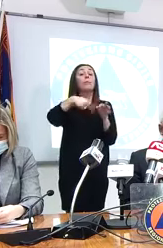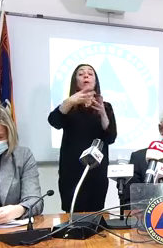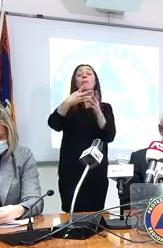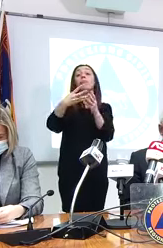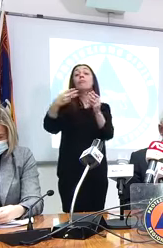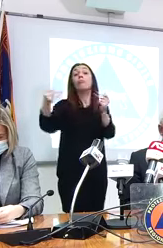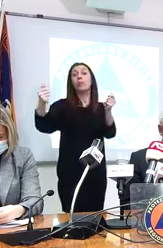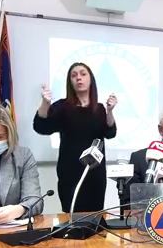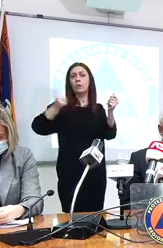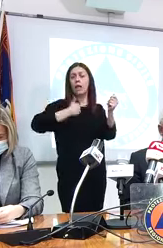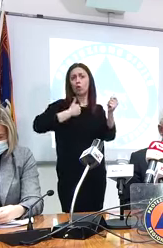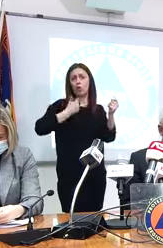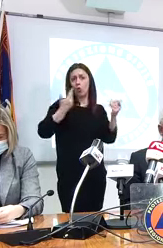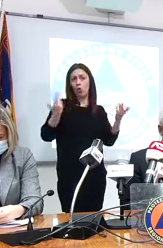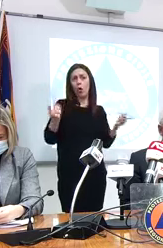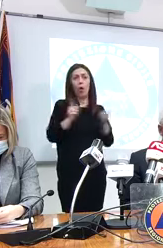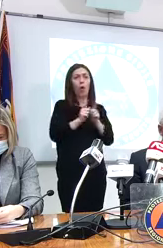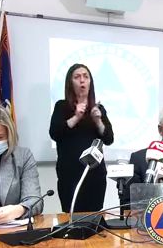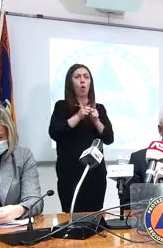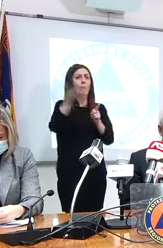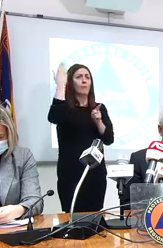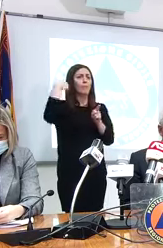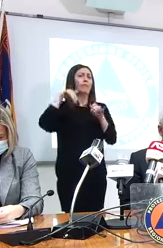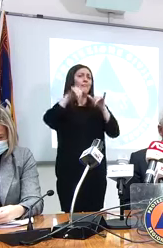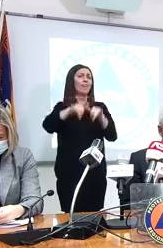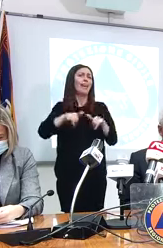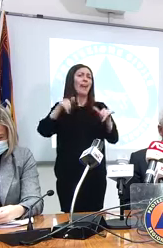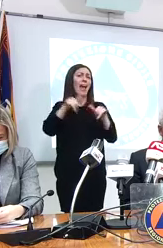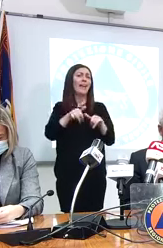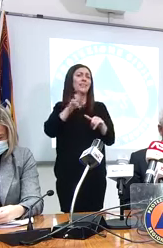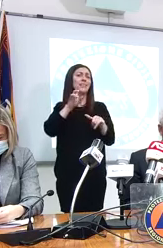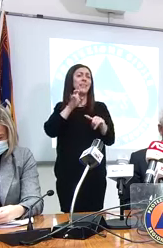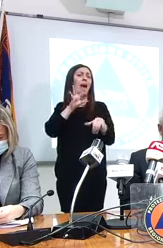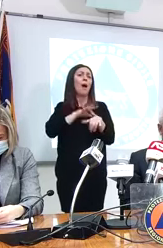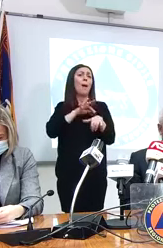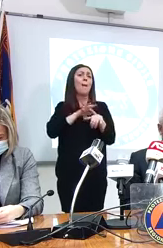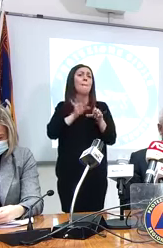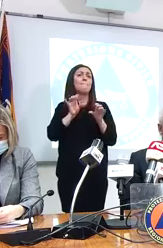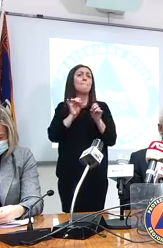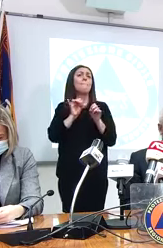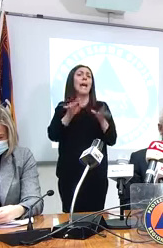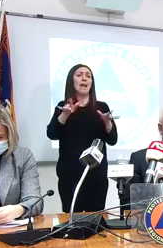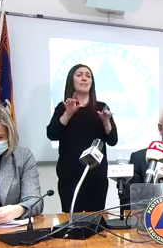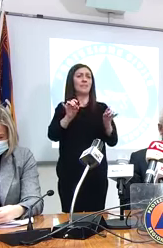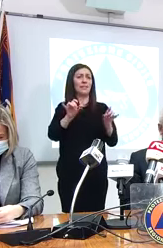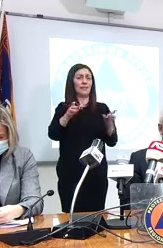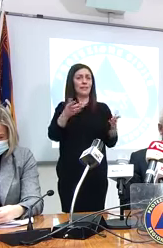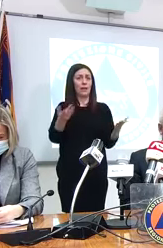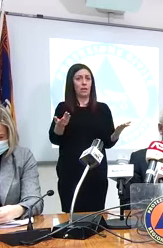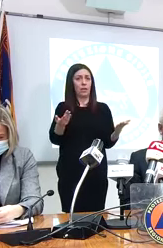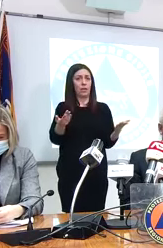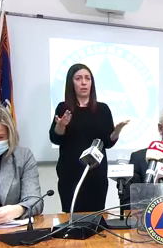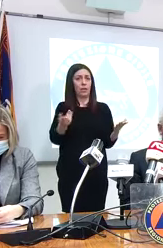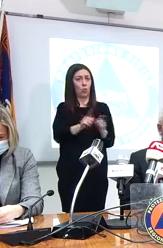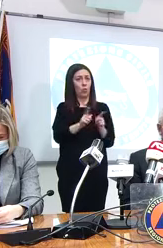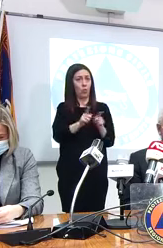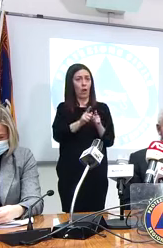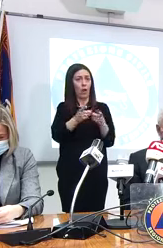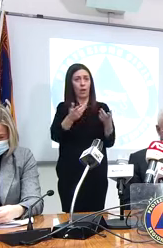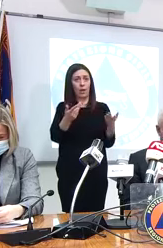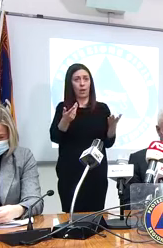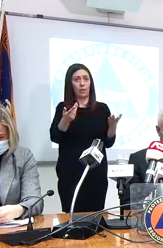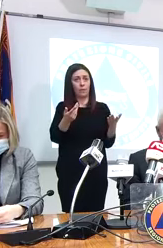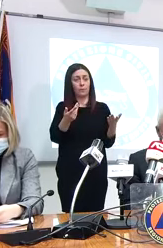Venezia nel 1630 è arrivato all'invernata, ha rifatto l'anno dopo, 80.000 morti, fine, che ha fatto la Basilica. Questo è